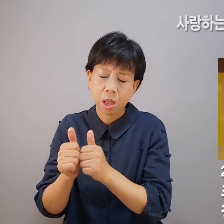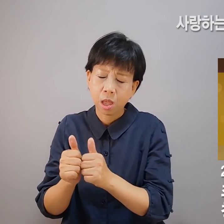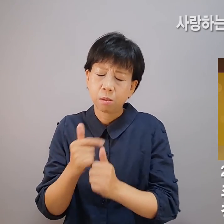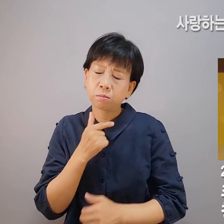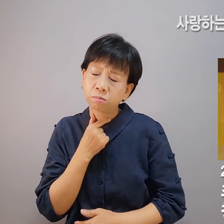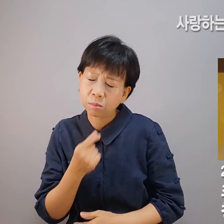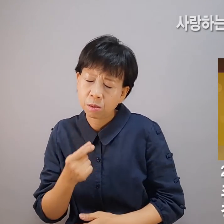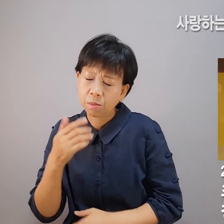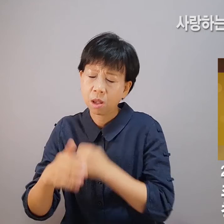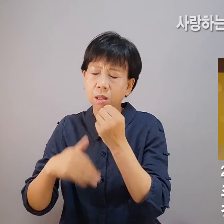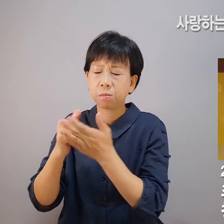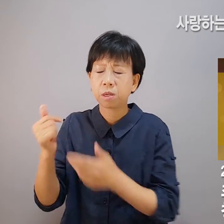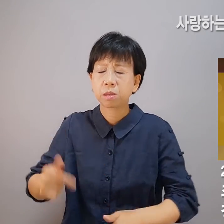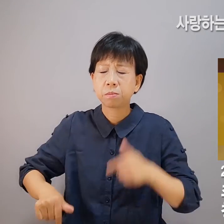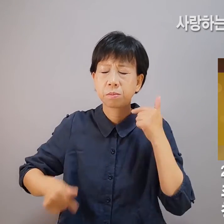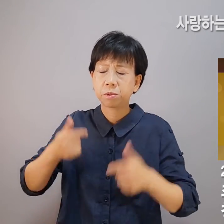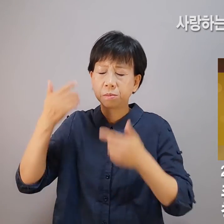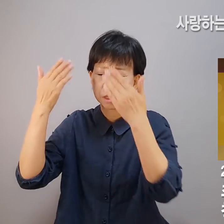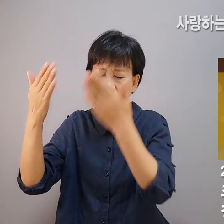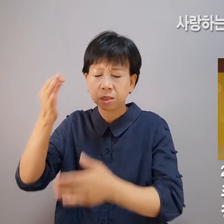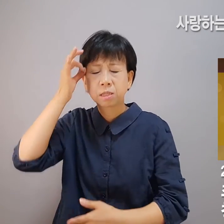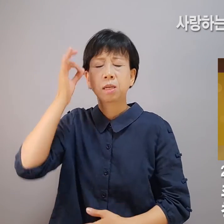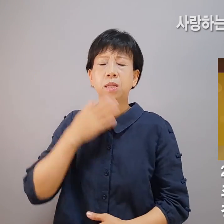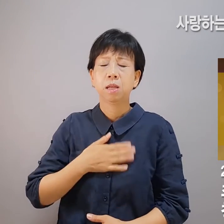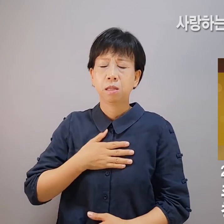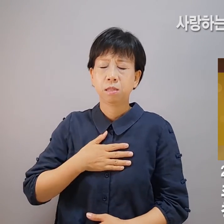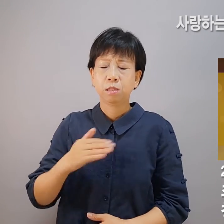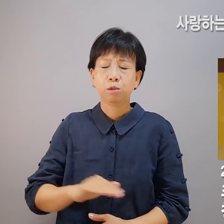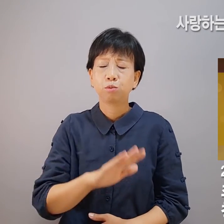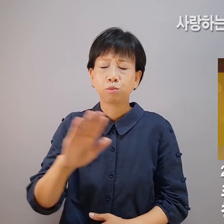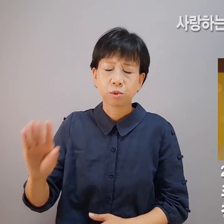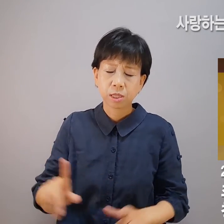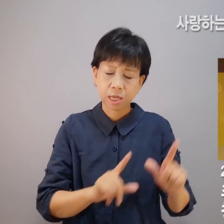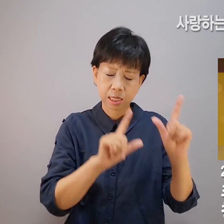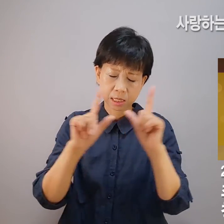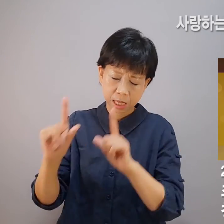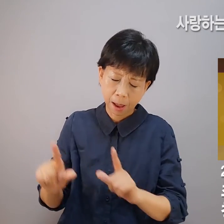되겠다, 하나님을 기쁘시게 해야 되겠다 깨닫는